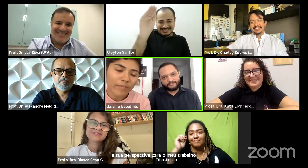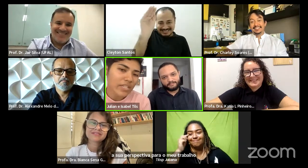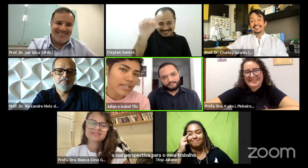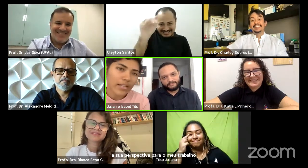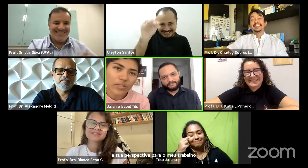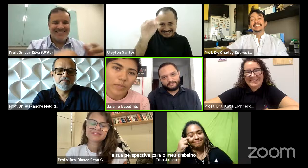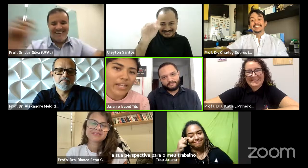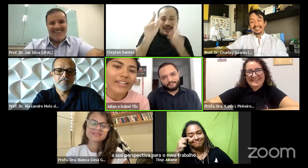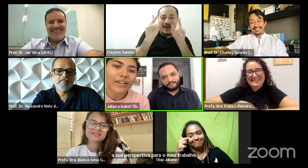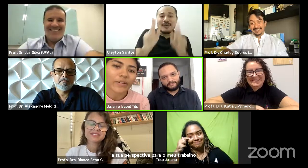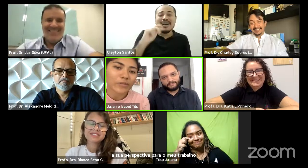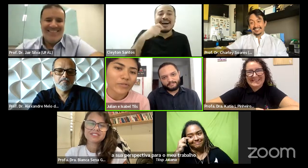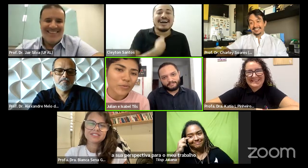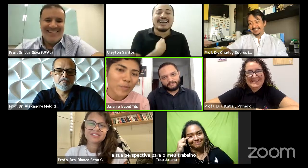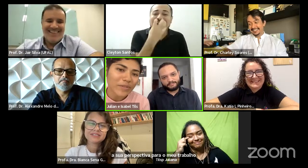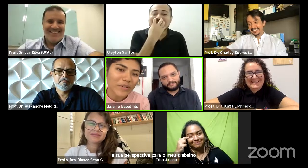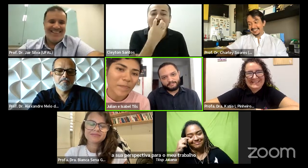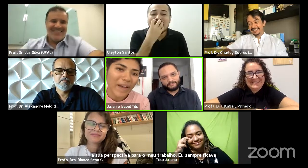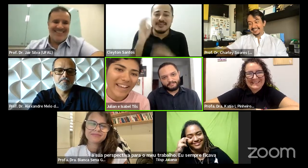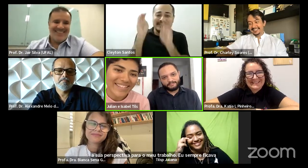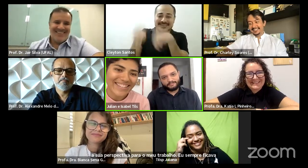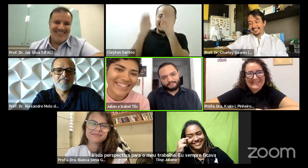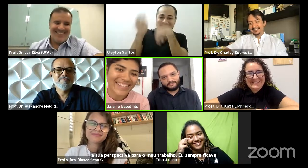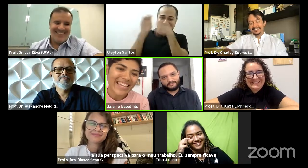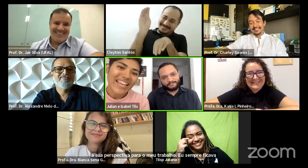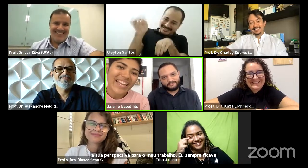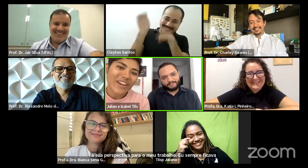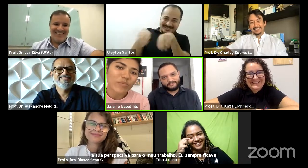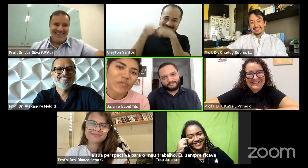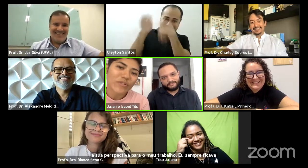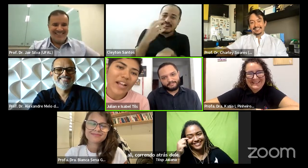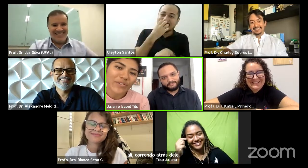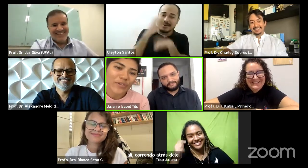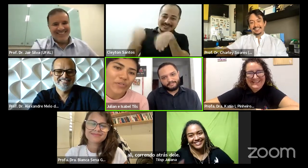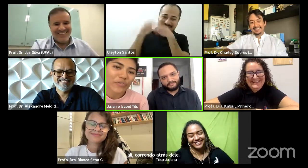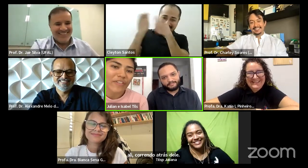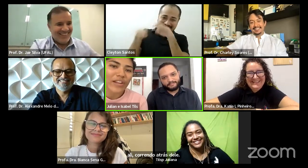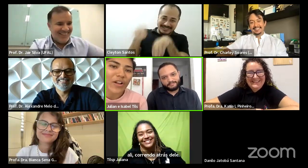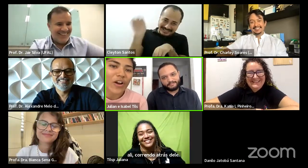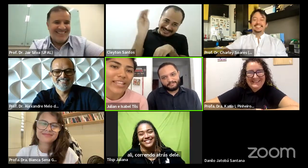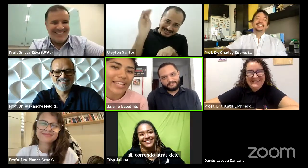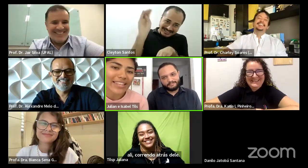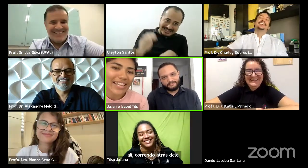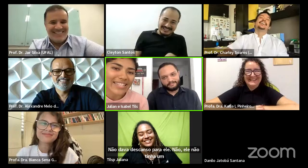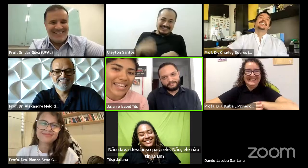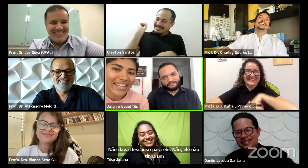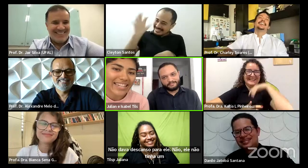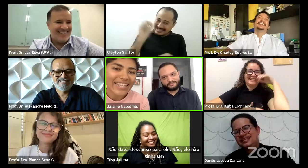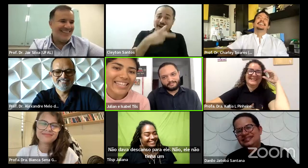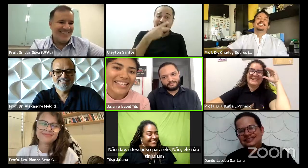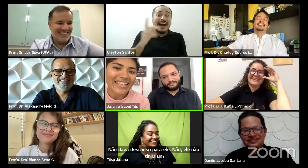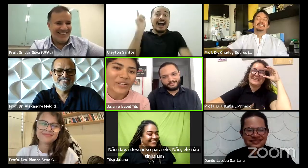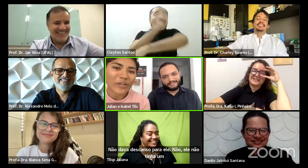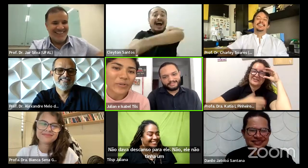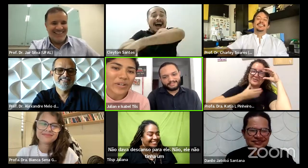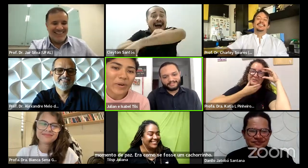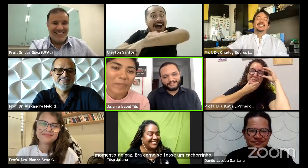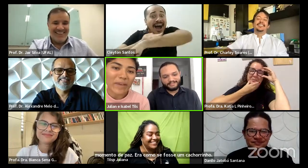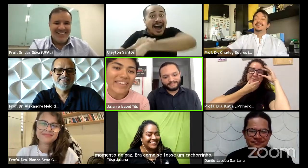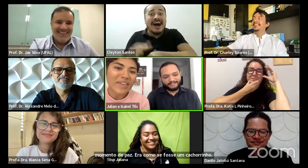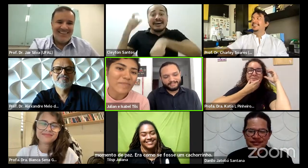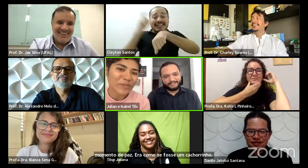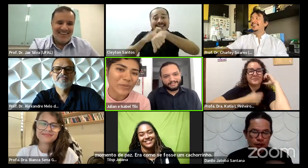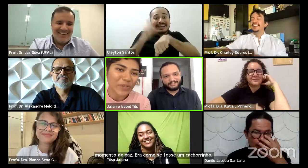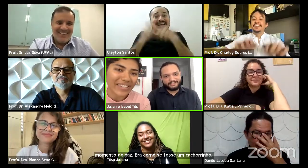não dava descanso para ele, não. Ele não tinha um momento de paz. Era como se eu fosse um cachorrinho, ficava ali correndo atrás dele, né?